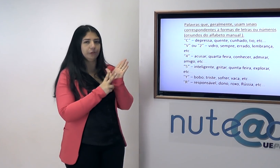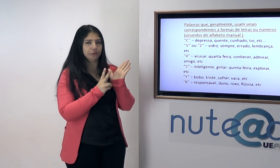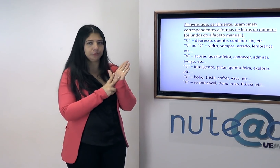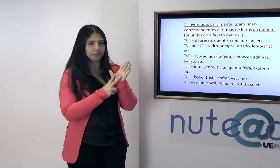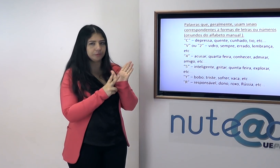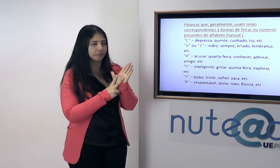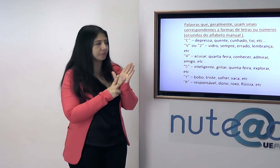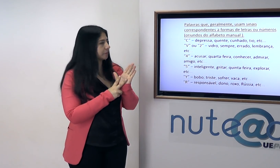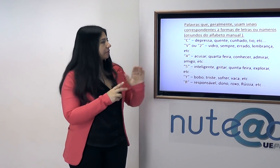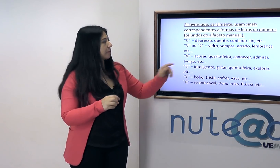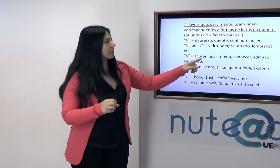Vidro.